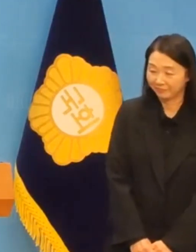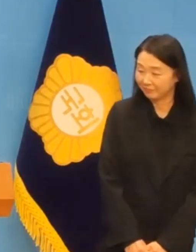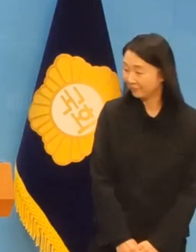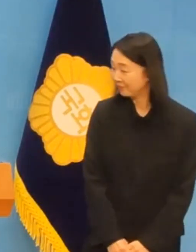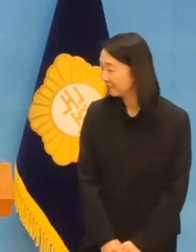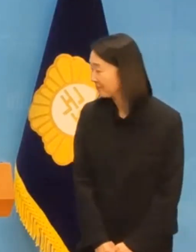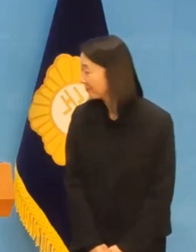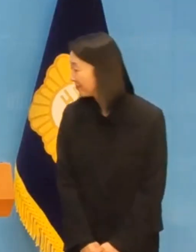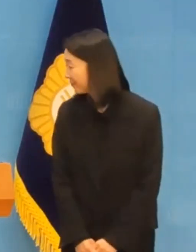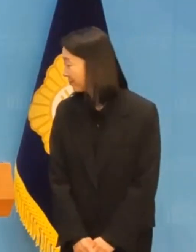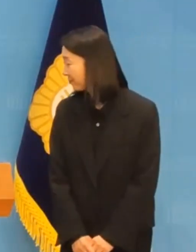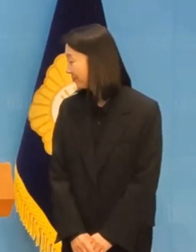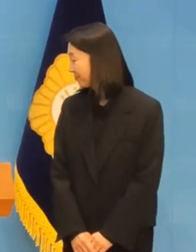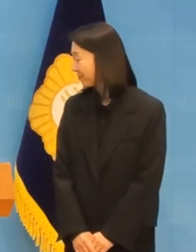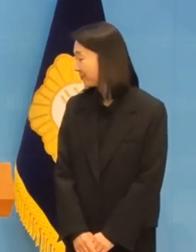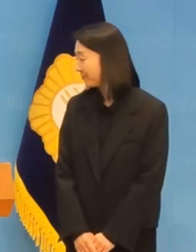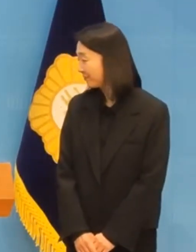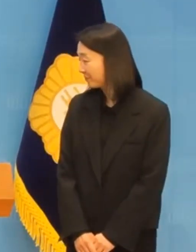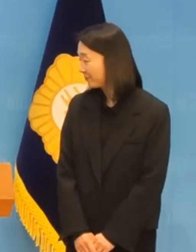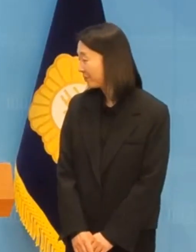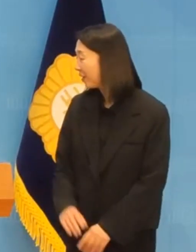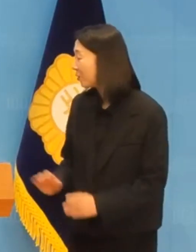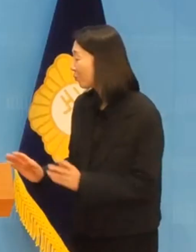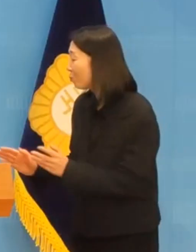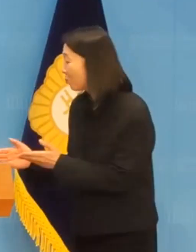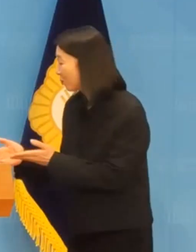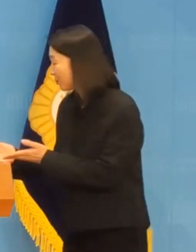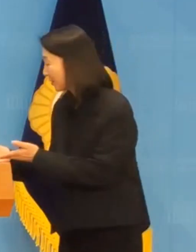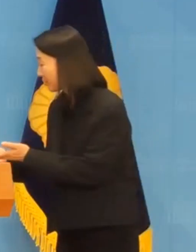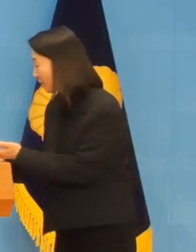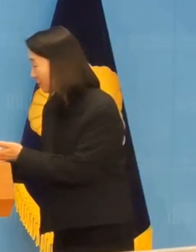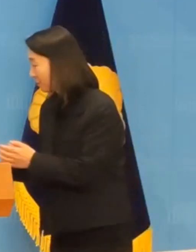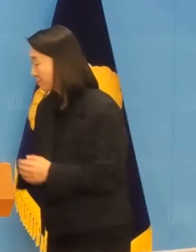이거 누 거지? 나는 버린다.